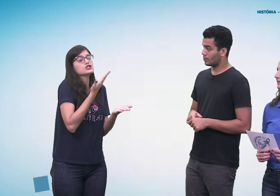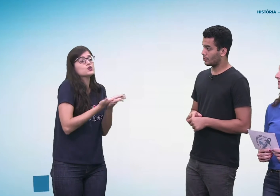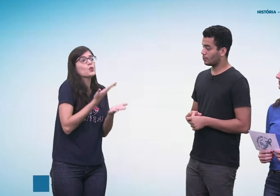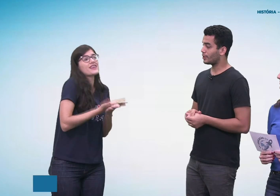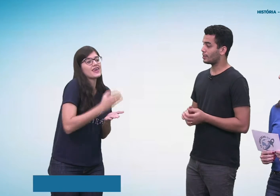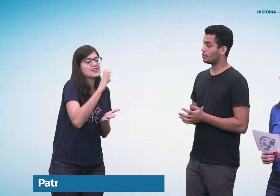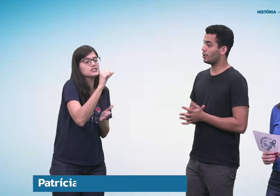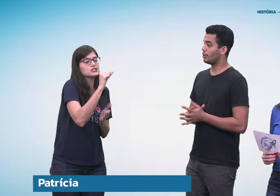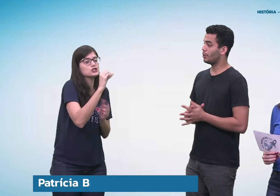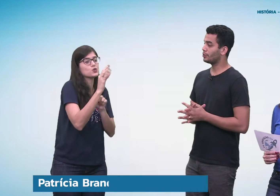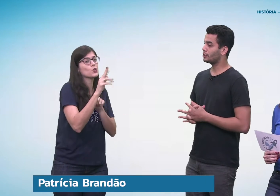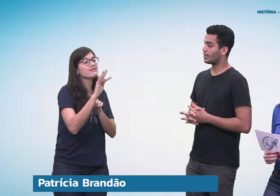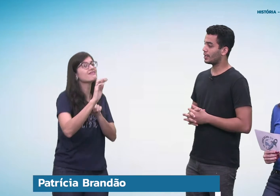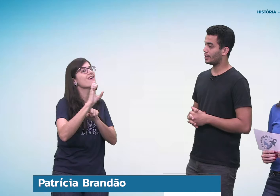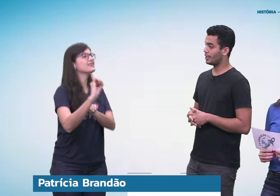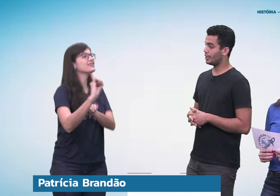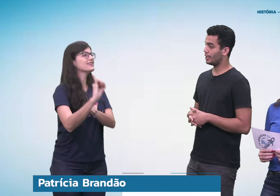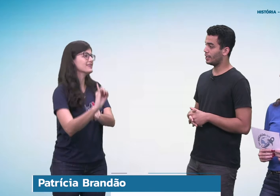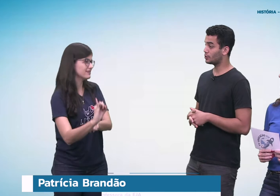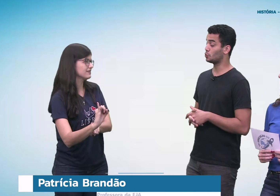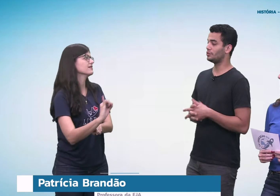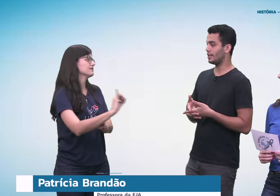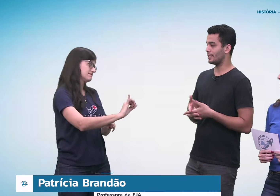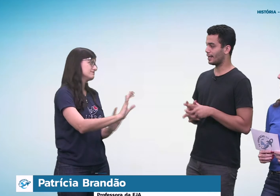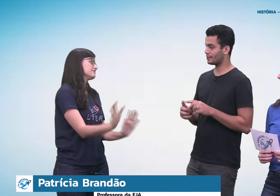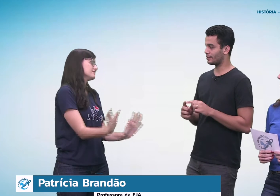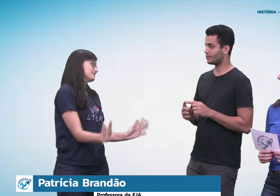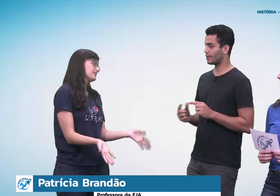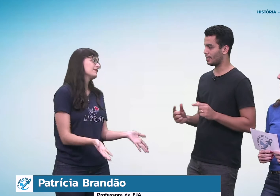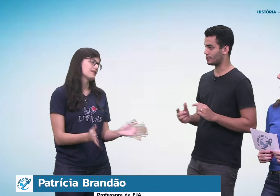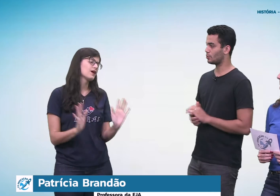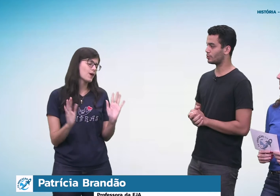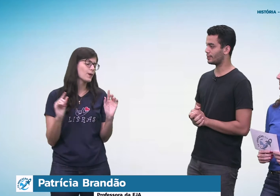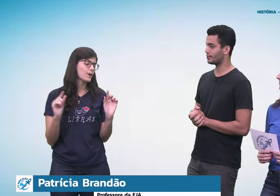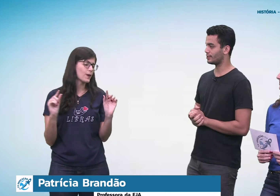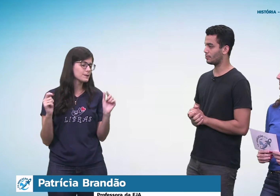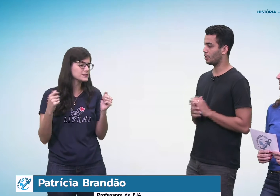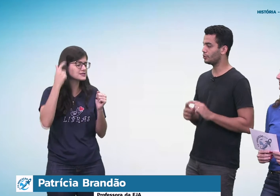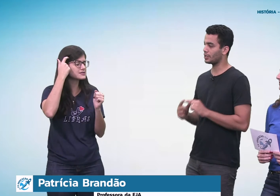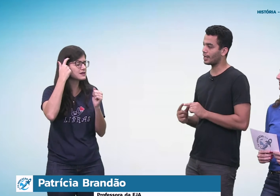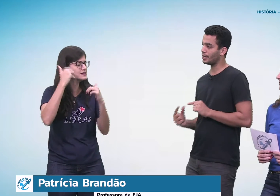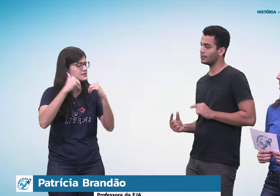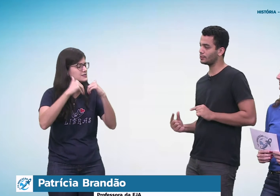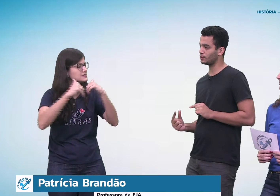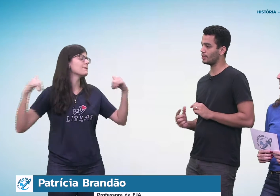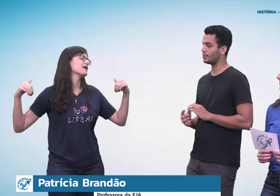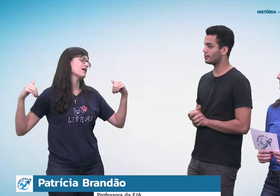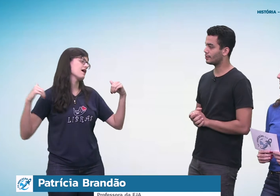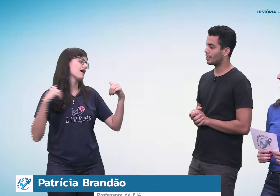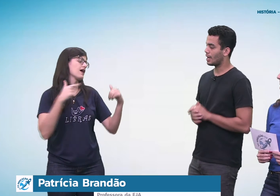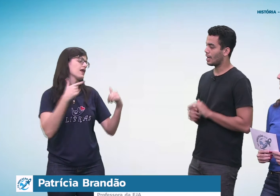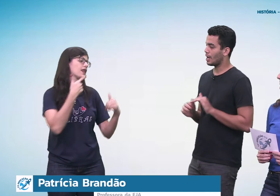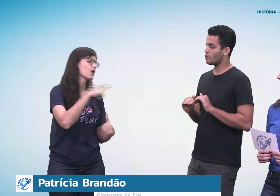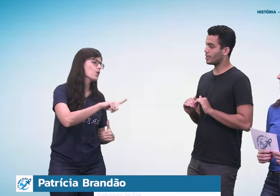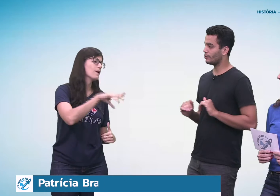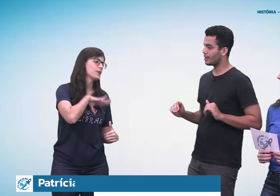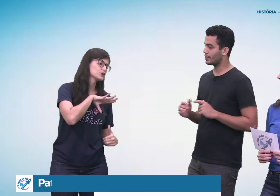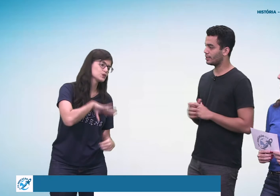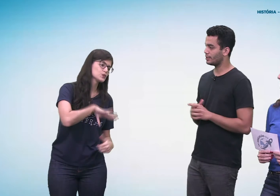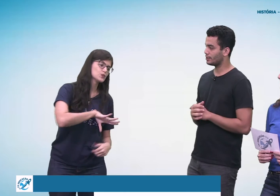Então, por exemplo, eu já estudei essa frase, um outro exemplo. Eu já estudei. Como é que eu faria